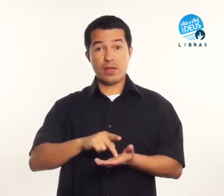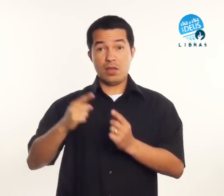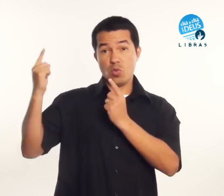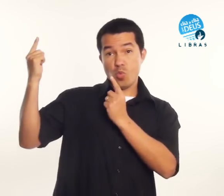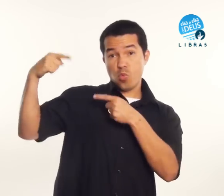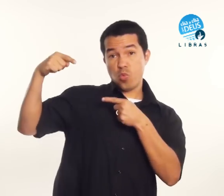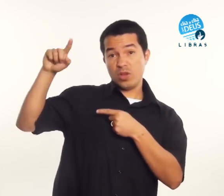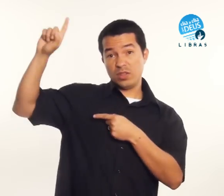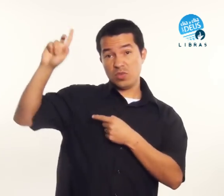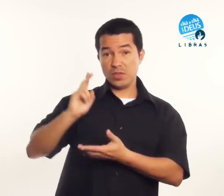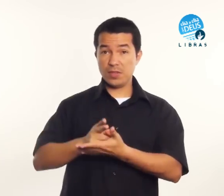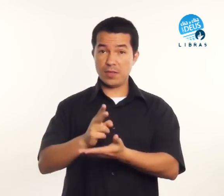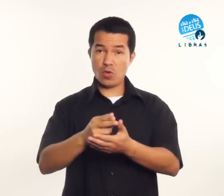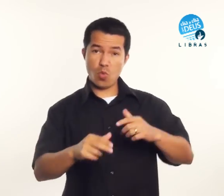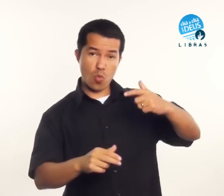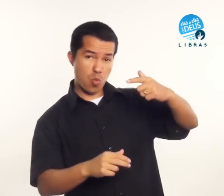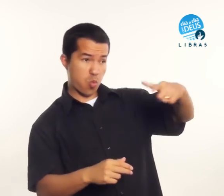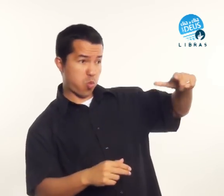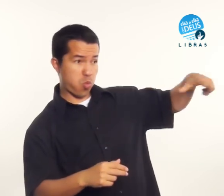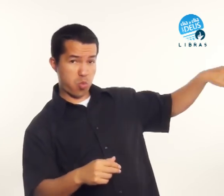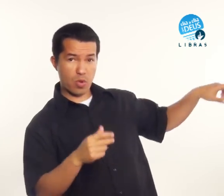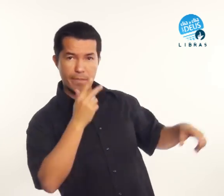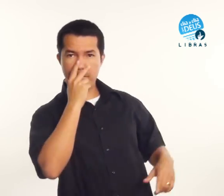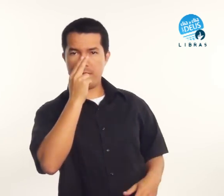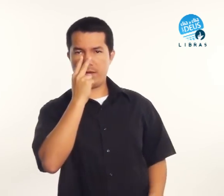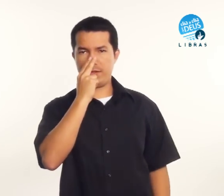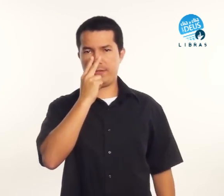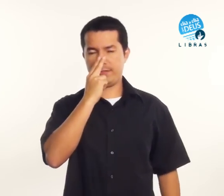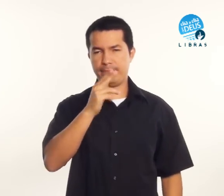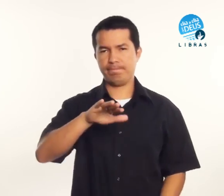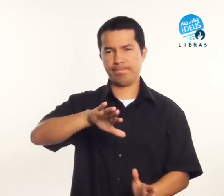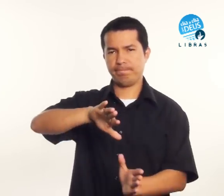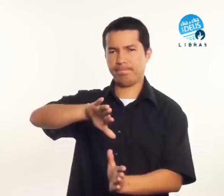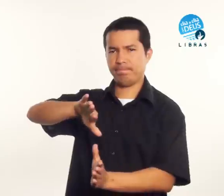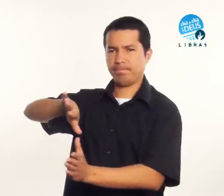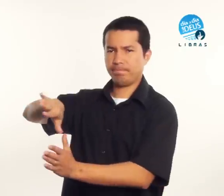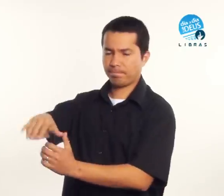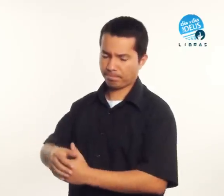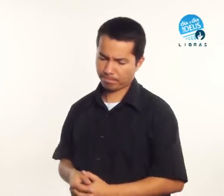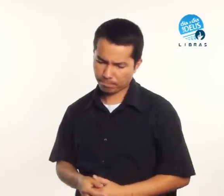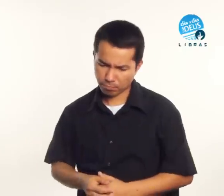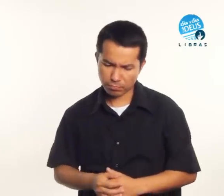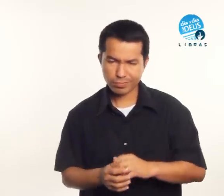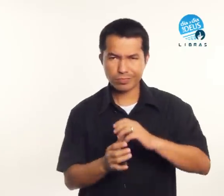como também os demais. Mundo, o que é isso?